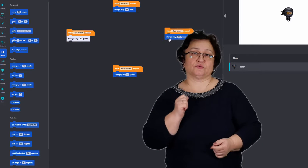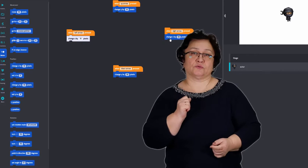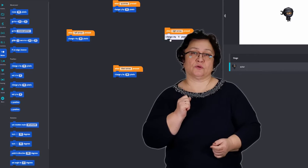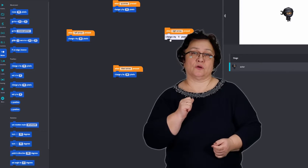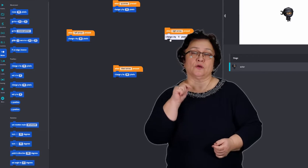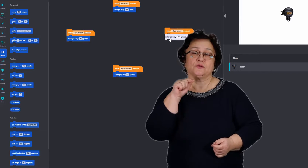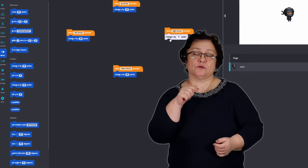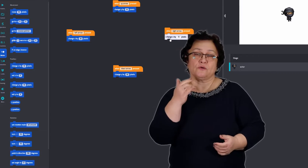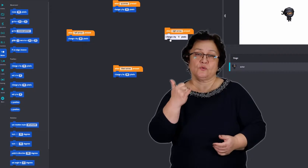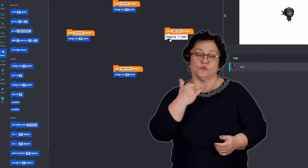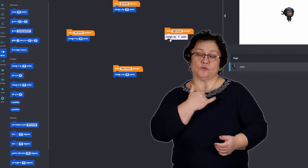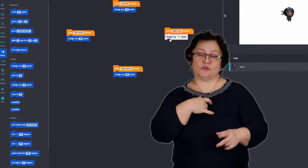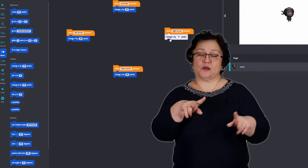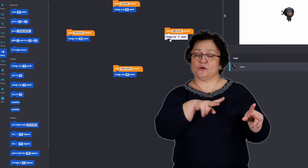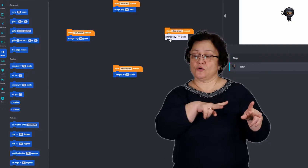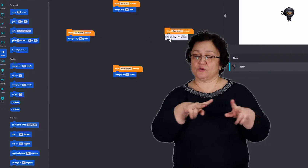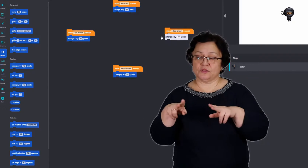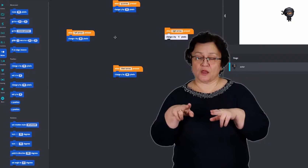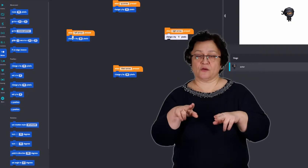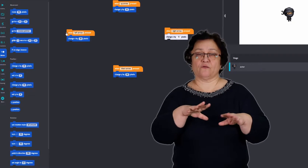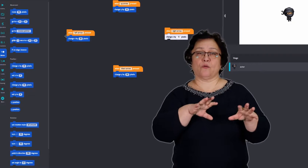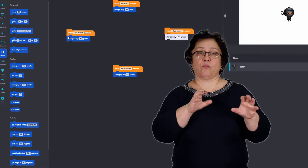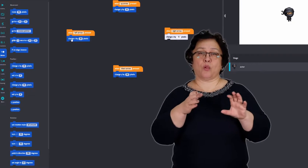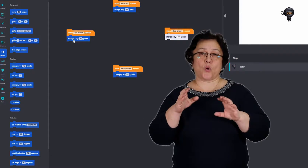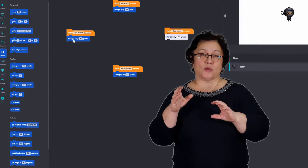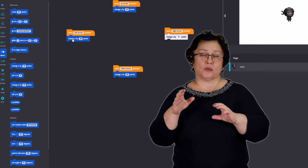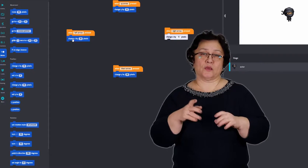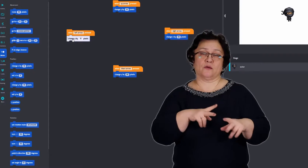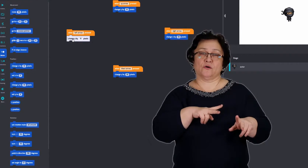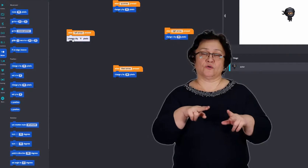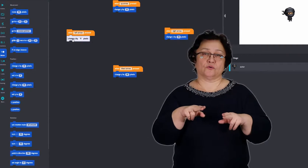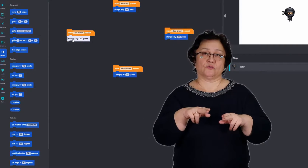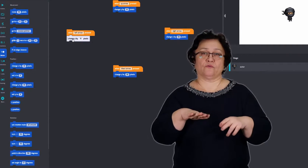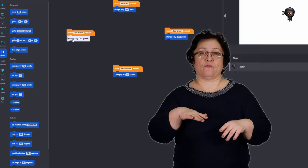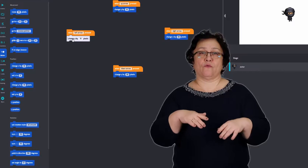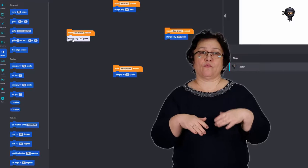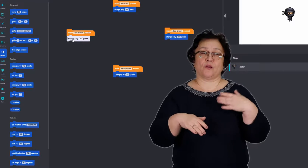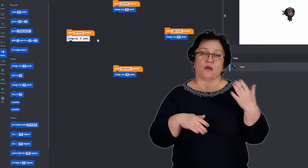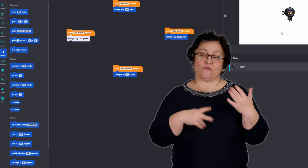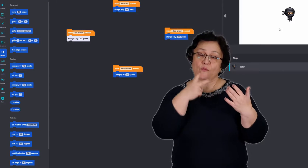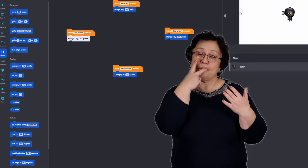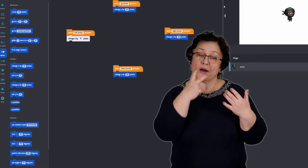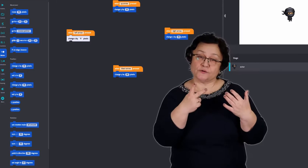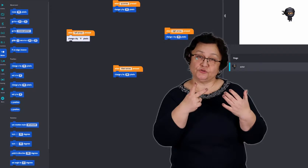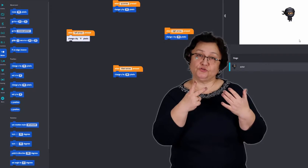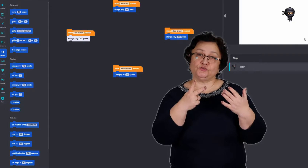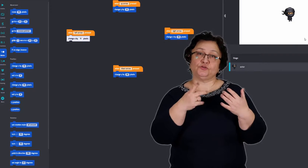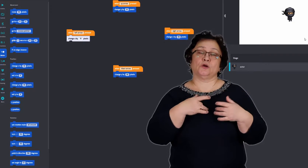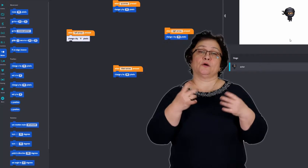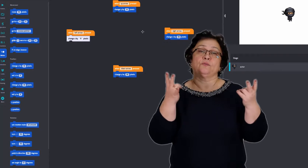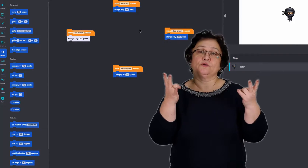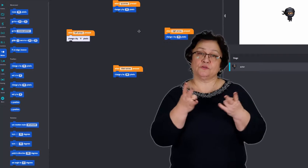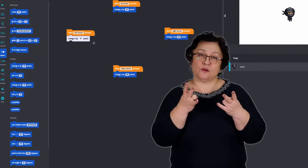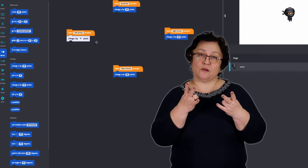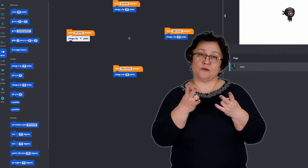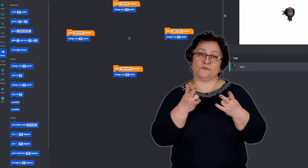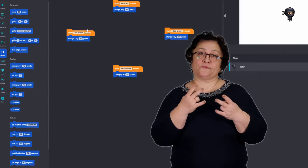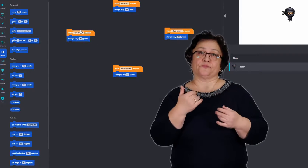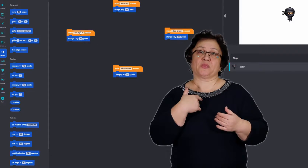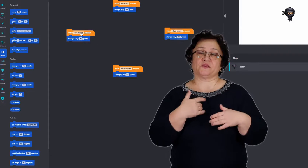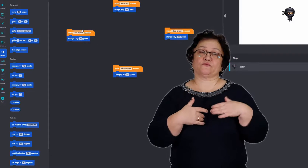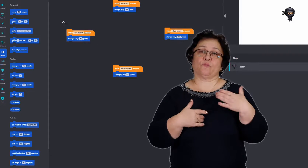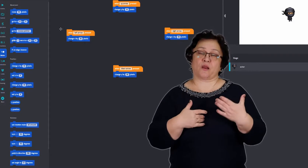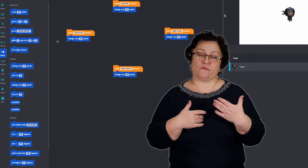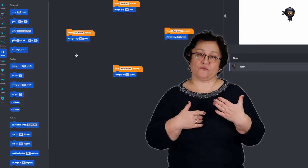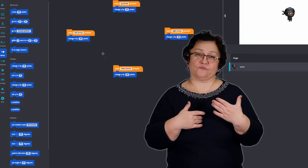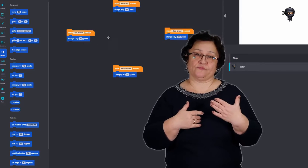нас два однакових блоки, і вони обидва рухають вправо. Бачиш, якщо я на них потикаю, вони рухають нас вправо.